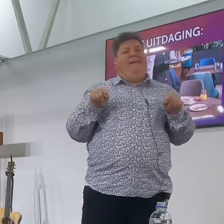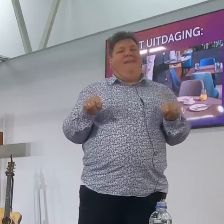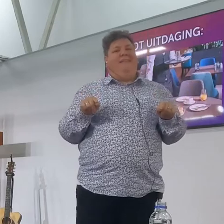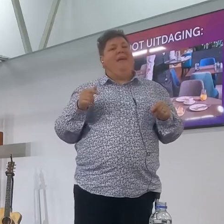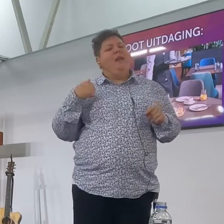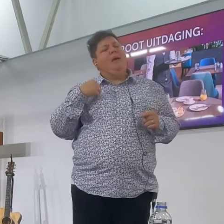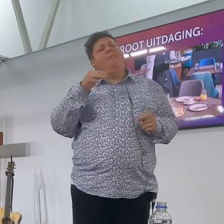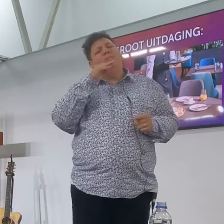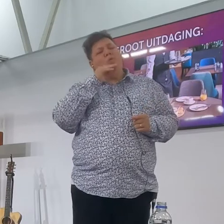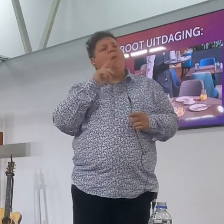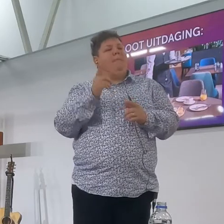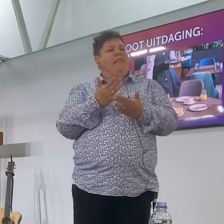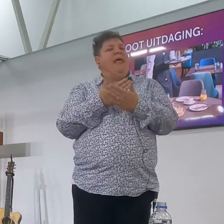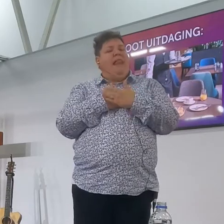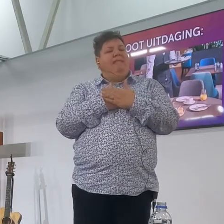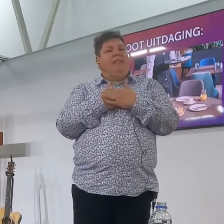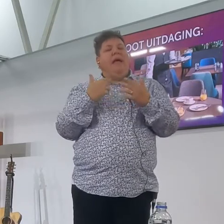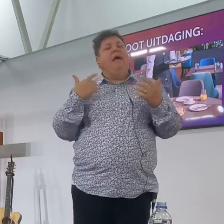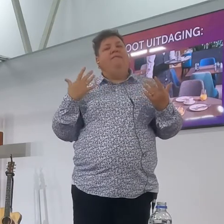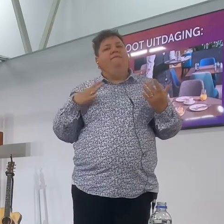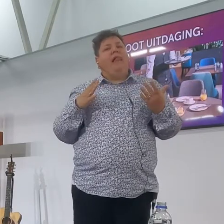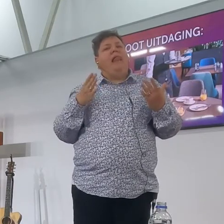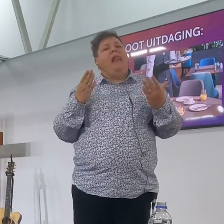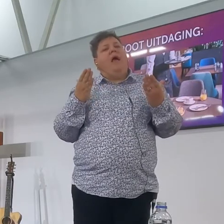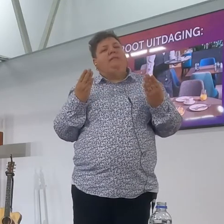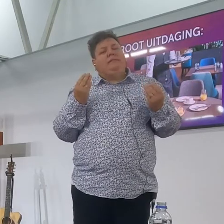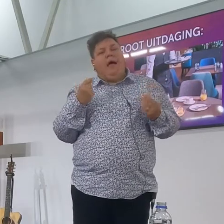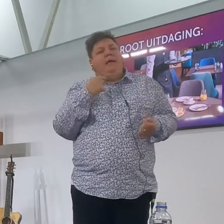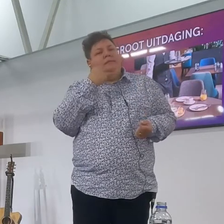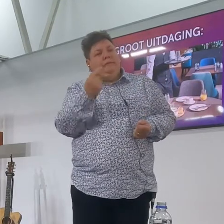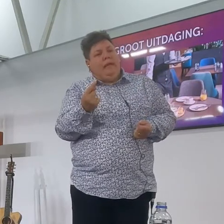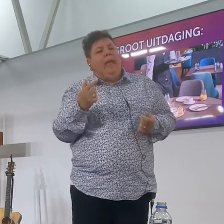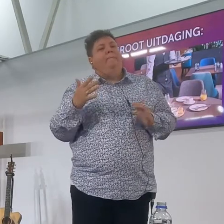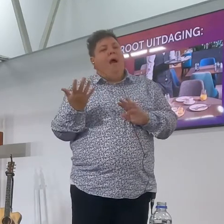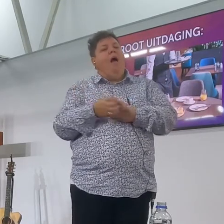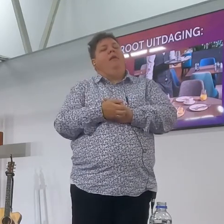met liefde, en ek weet nie hoe om dit so sag as moontlik te sê dat dit hard oorkom nie, maar